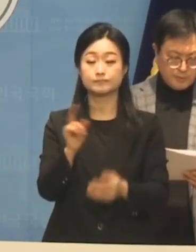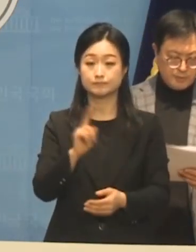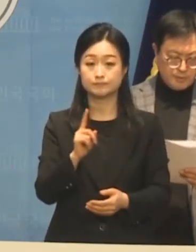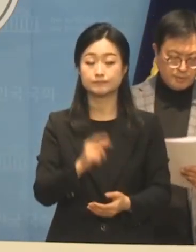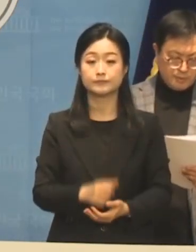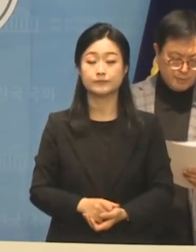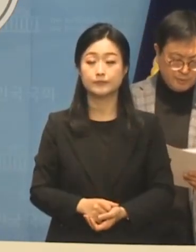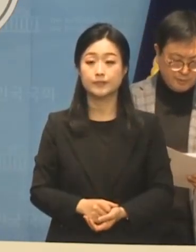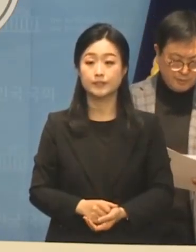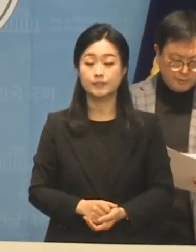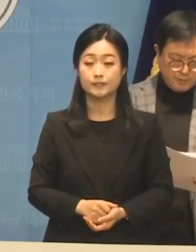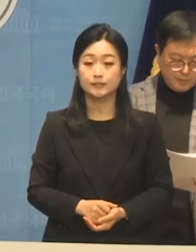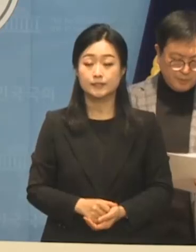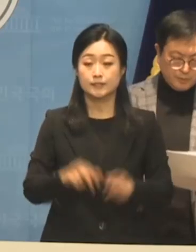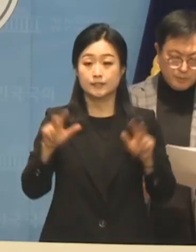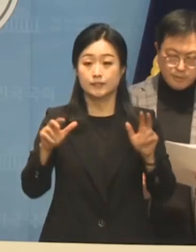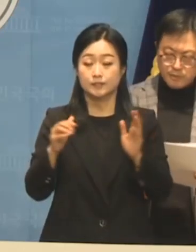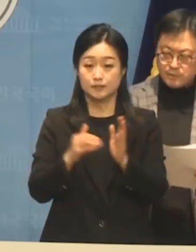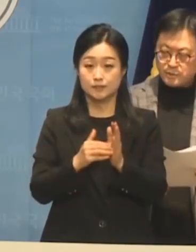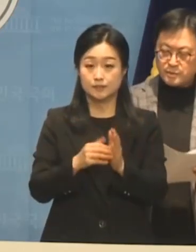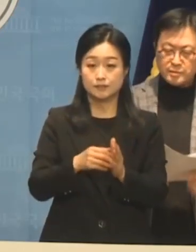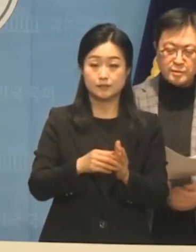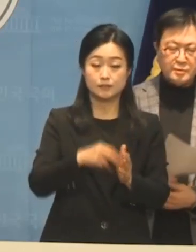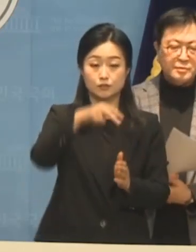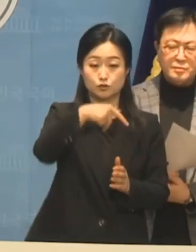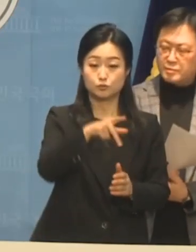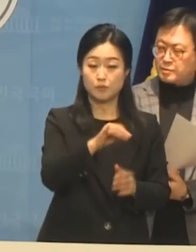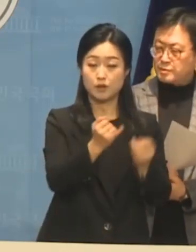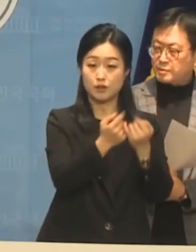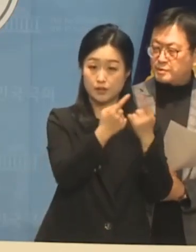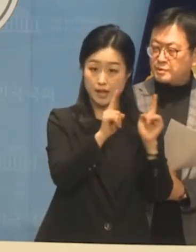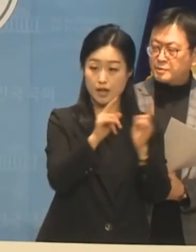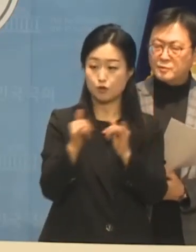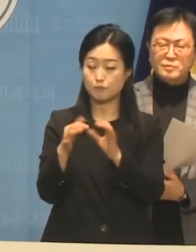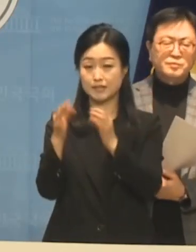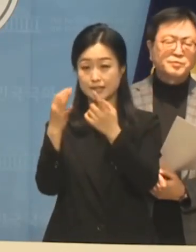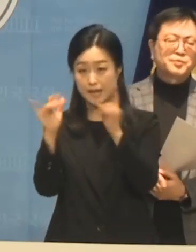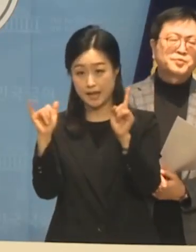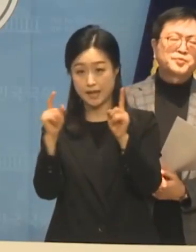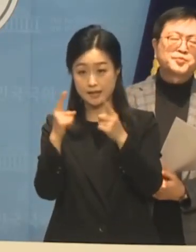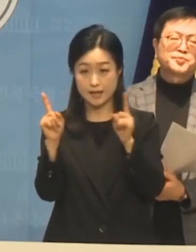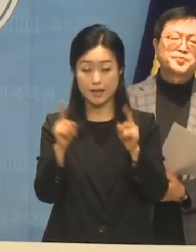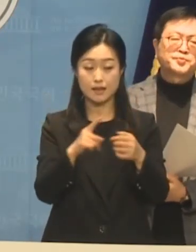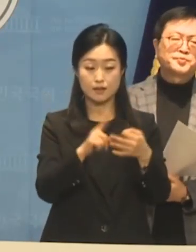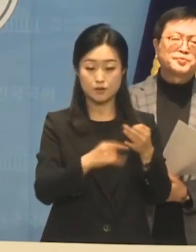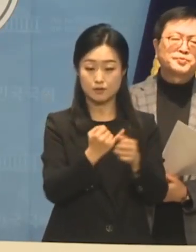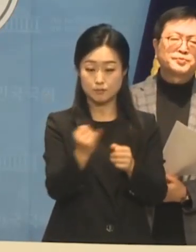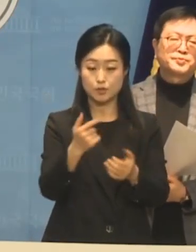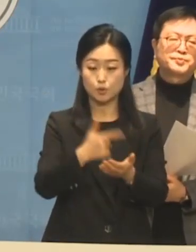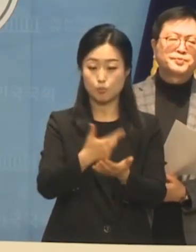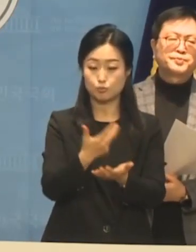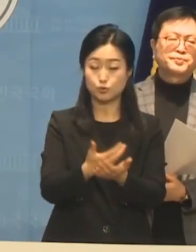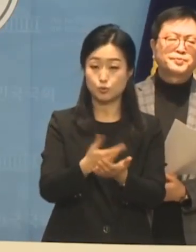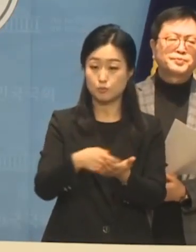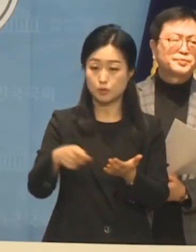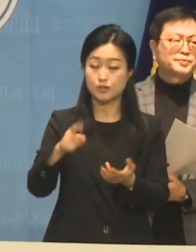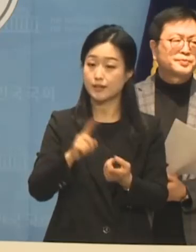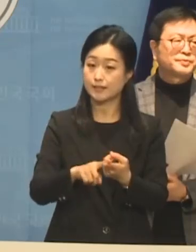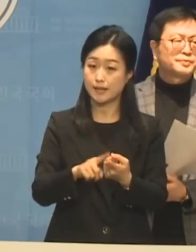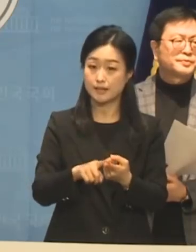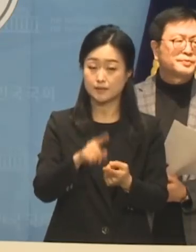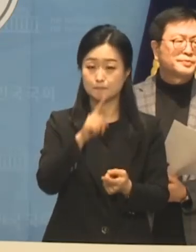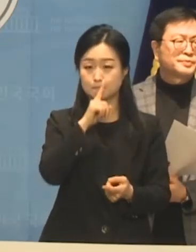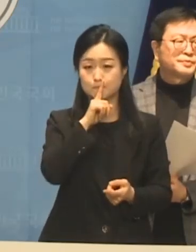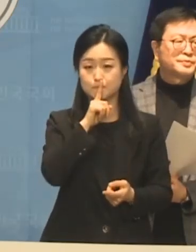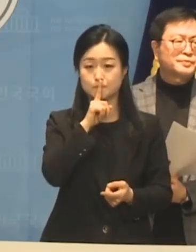요구합니다. 그간 숙명여대와 국민대가 김건희 여사의 논문 표절에 관해 이렇다